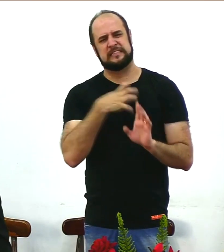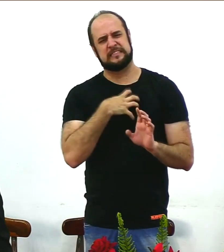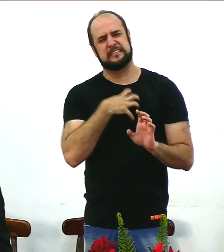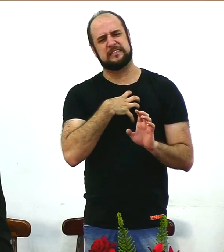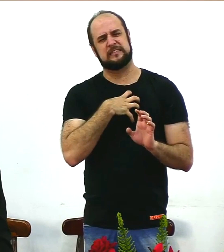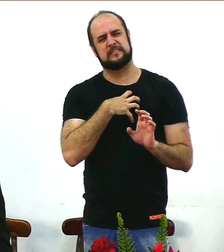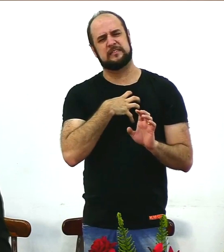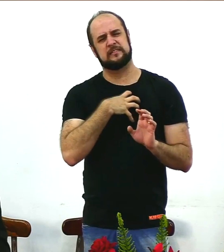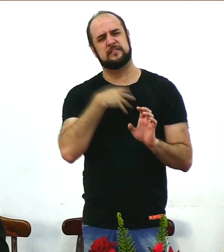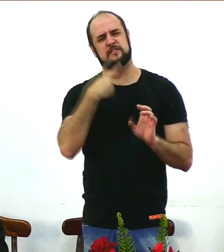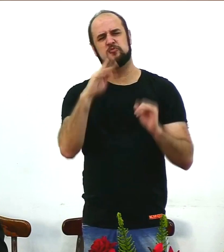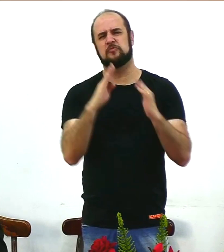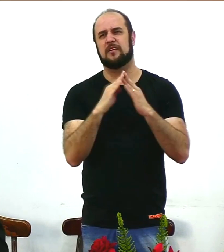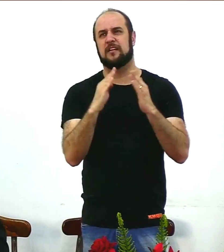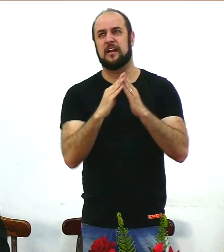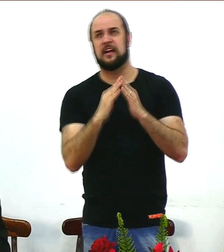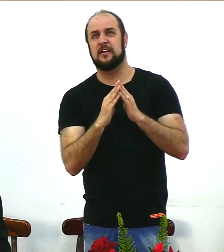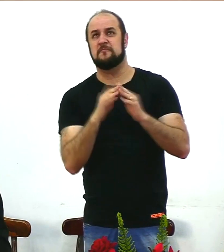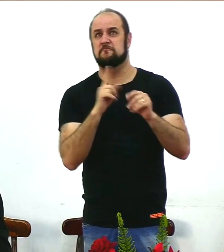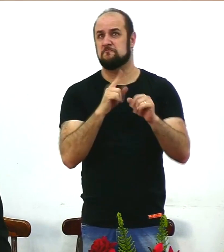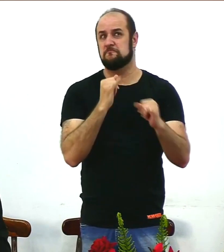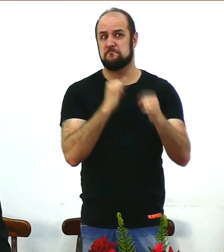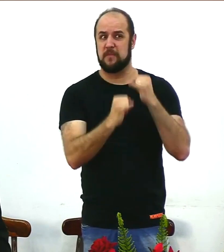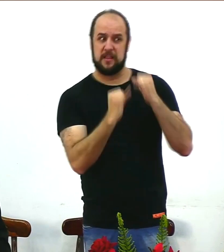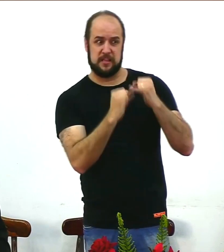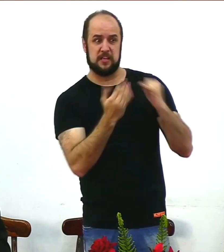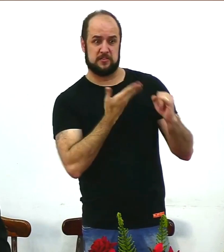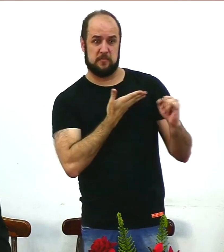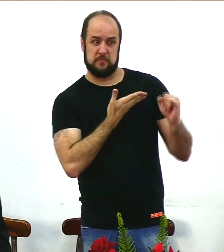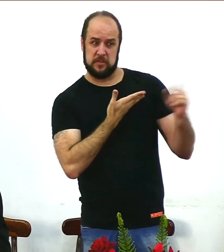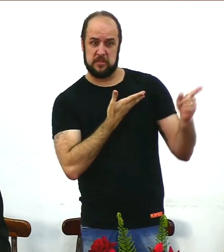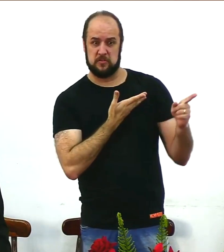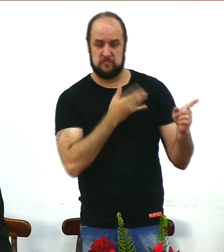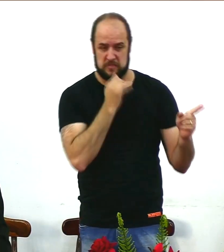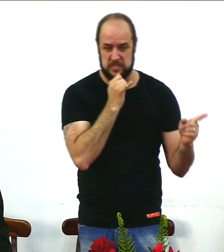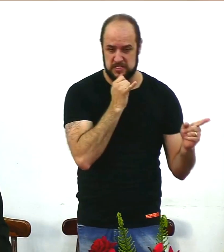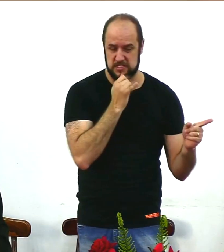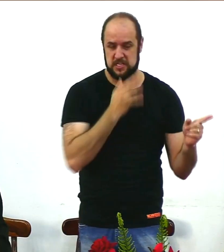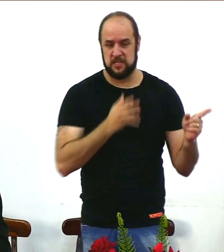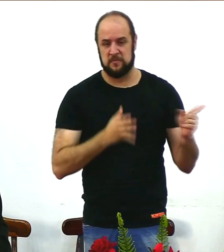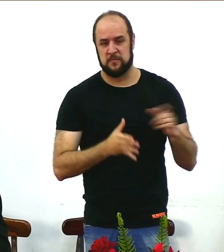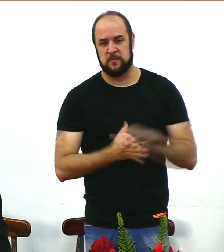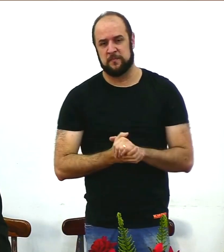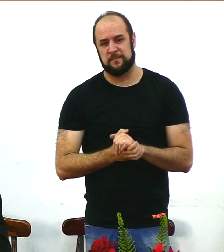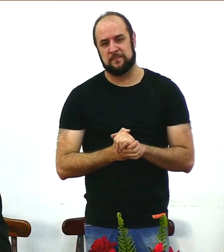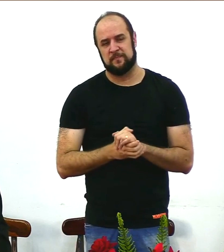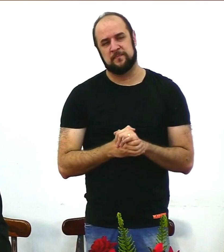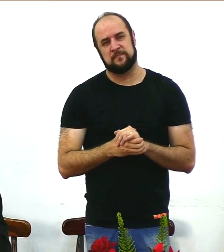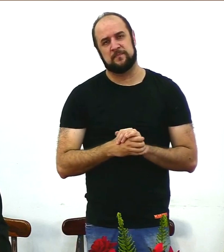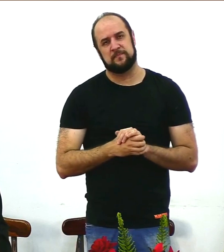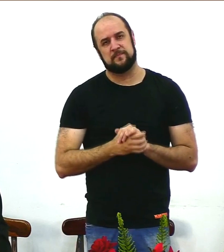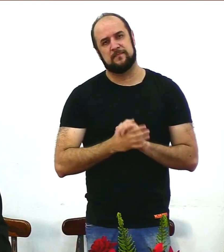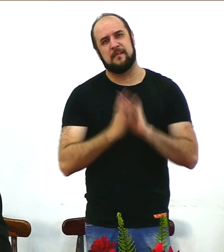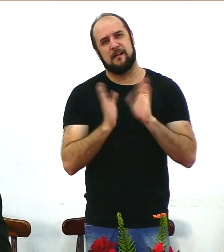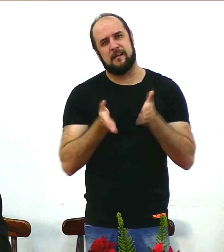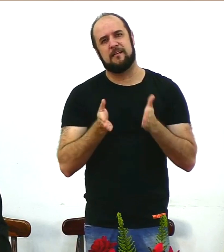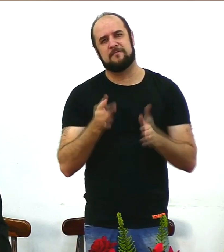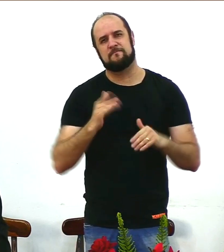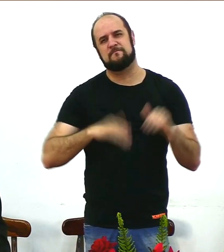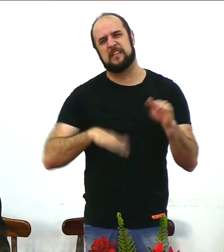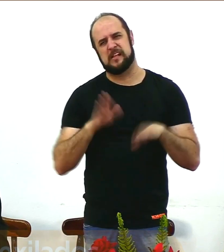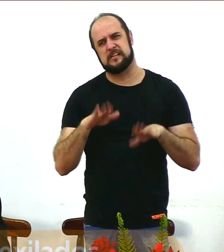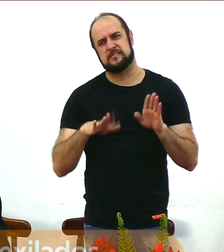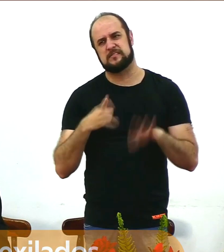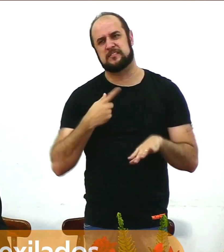eu preciso voltar, que eu preciso dar valor ao que tem valor, e que estas coisas verdadeiramente